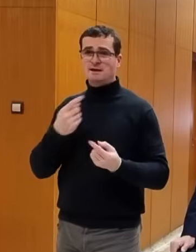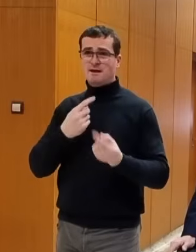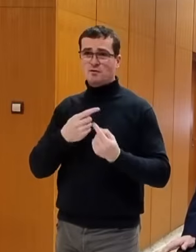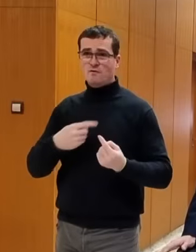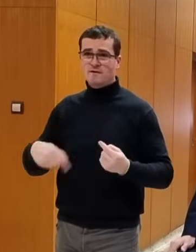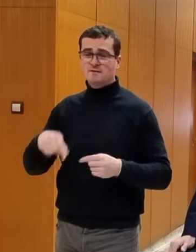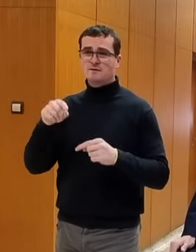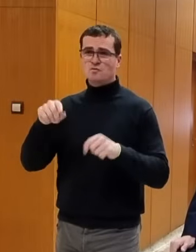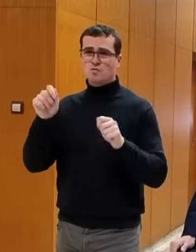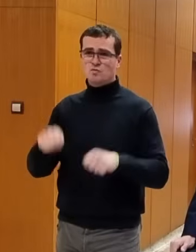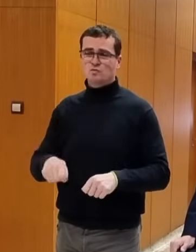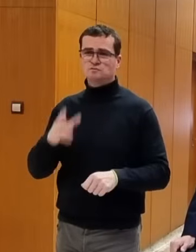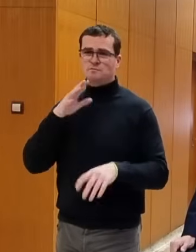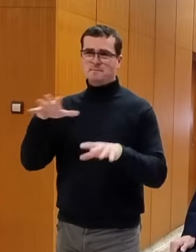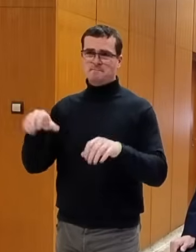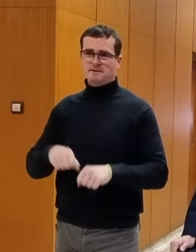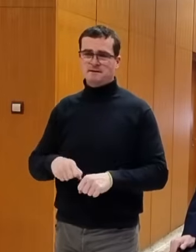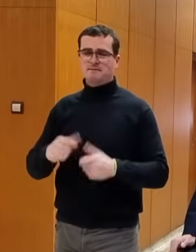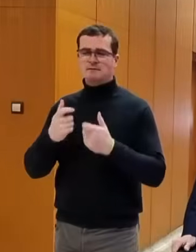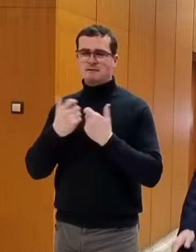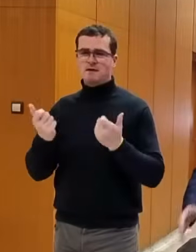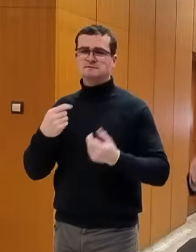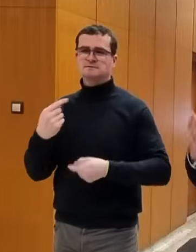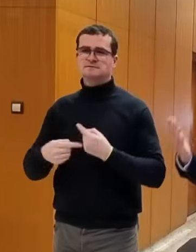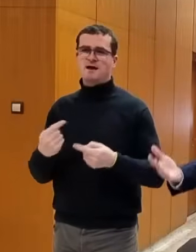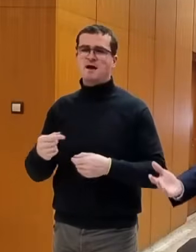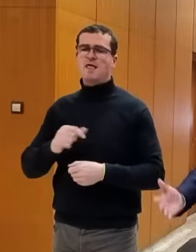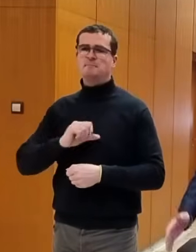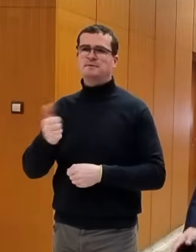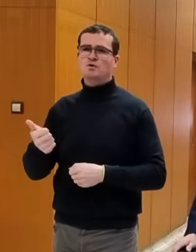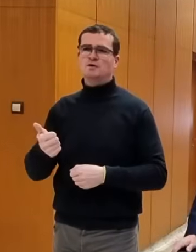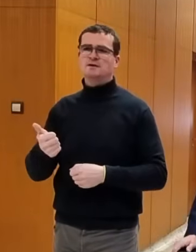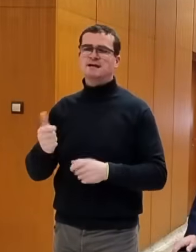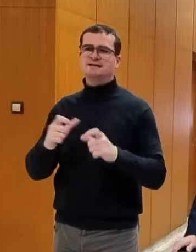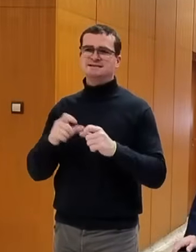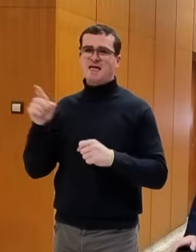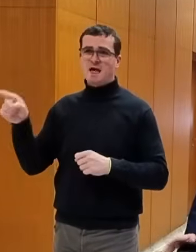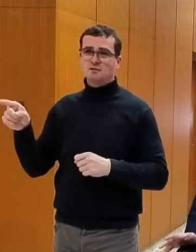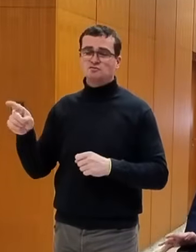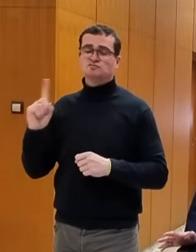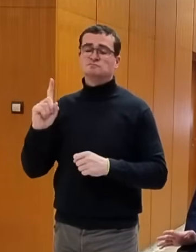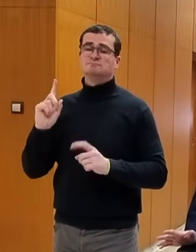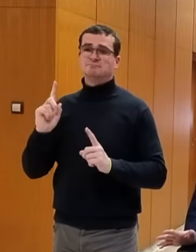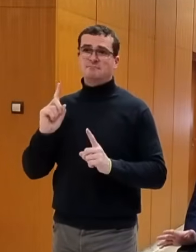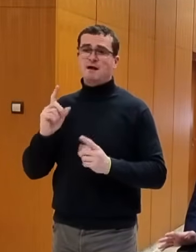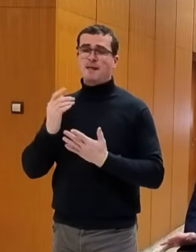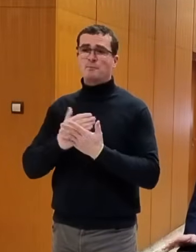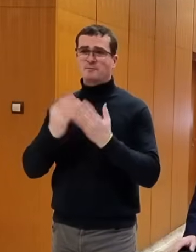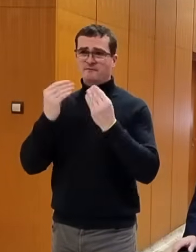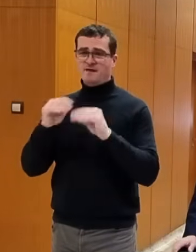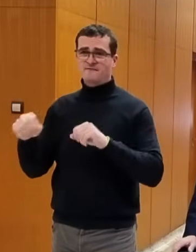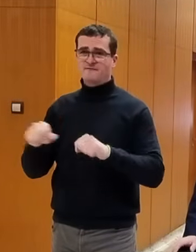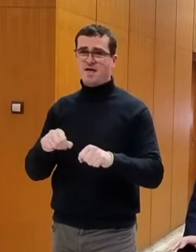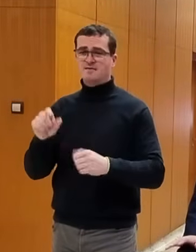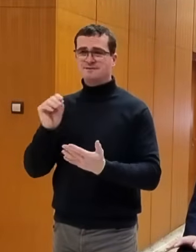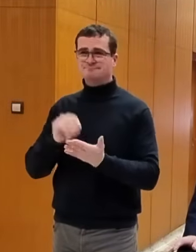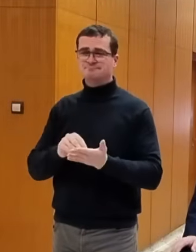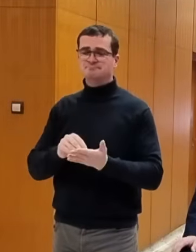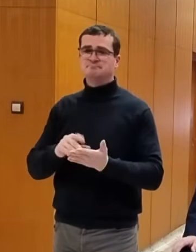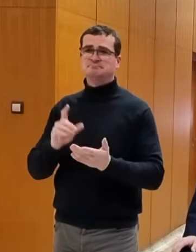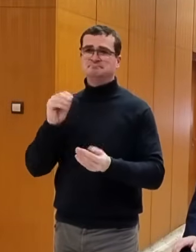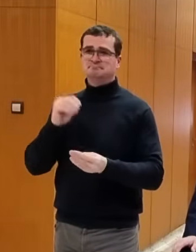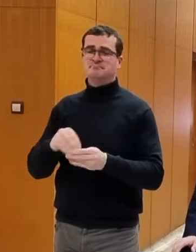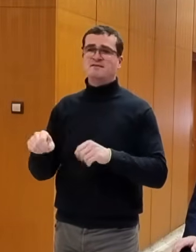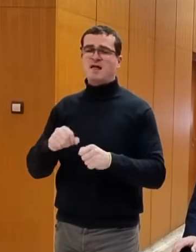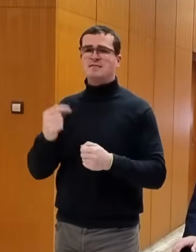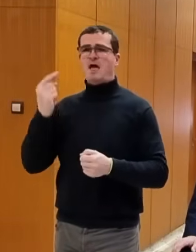rokovaní toto rozhodnutie bude prijaté. Samozrejme, stále je prioritou Sliač, ale v programovom vyhlásení vlády sme nepovedali nič iné, ako